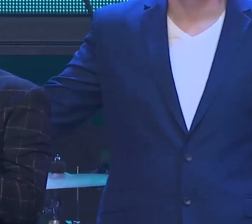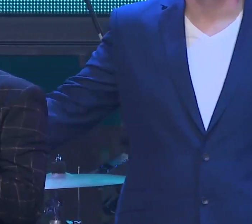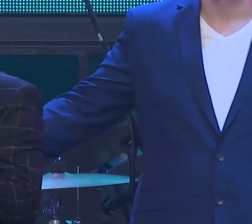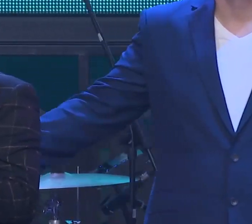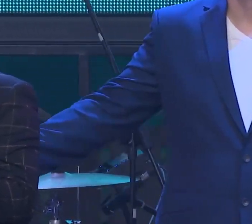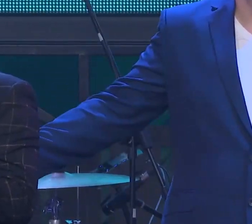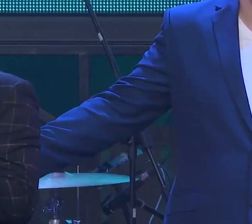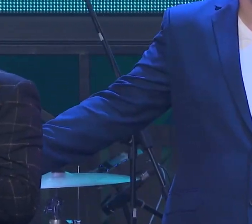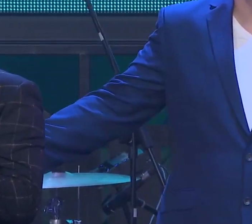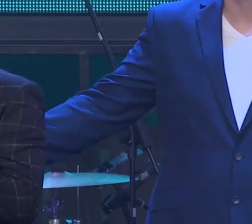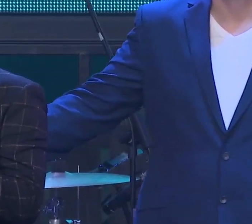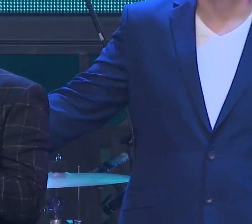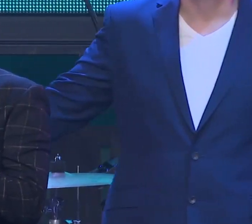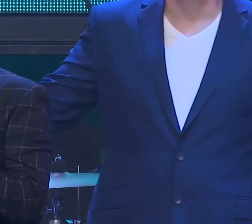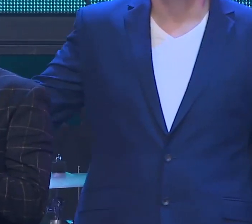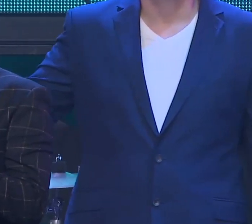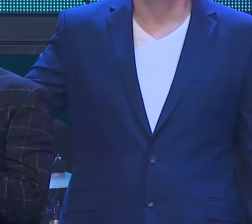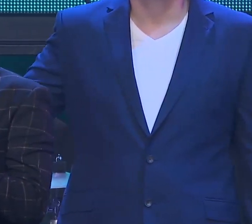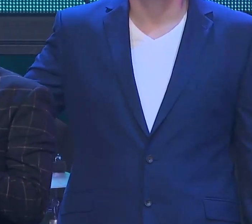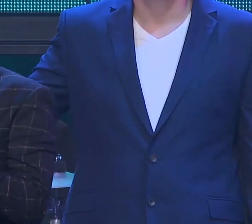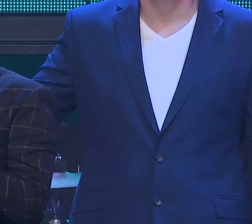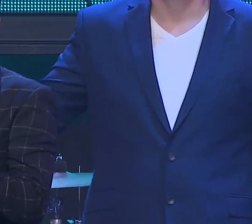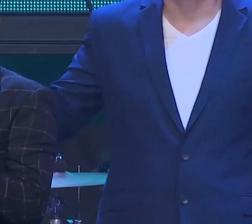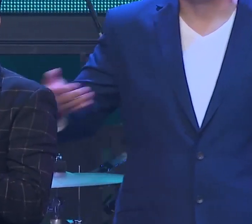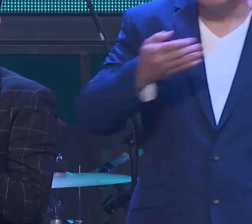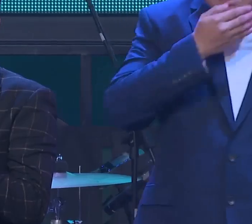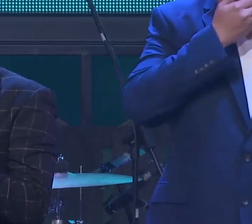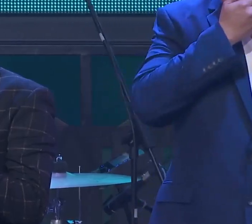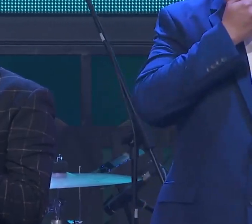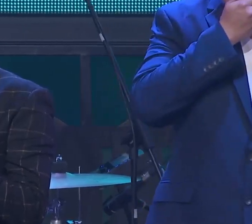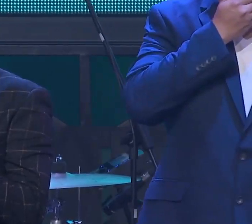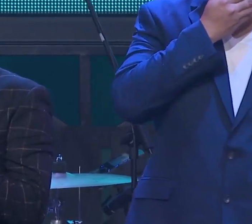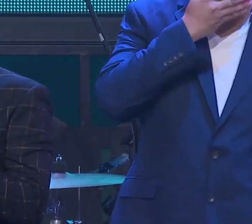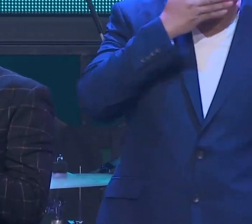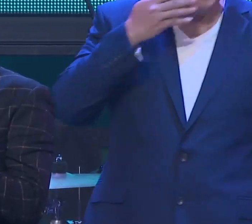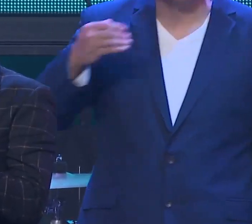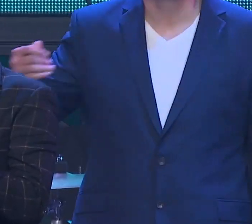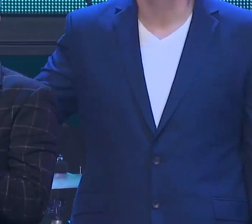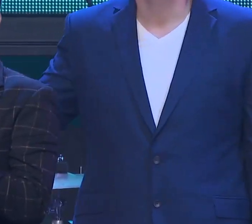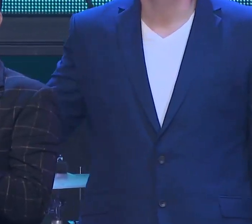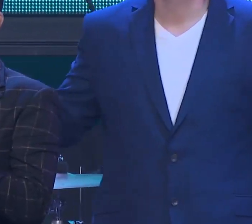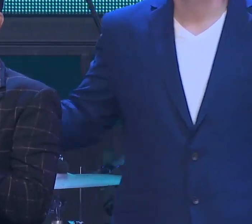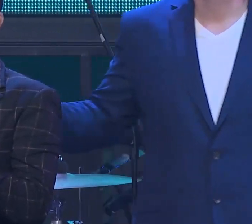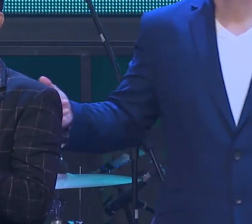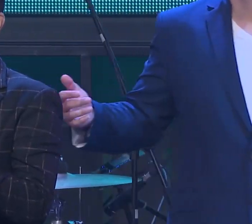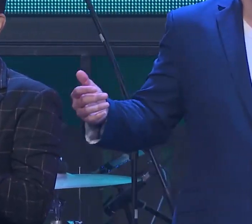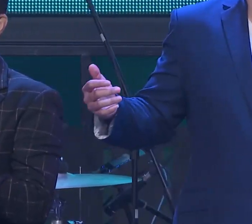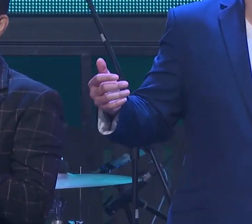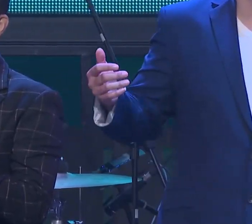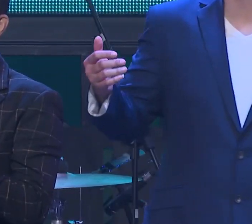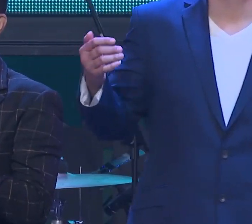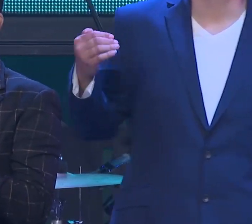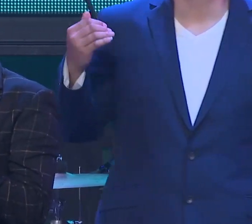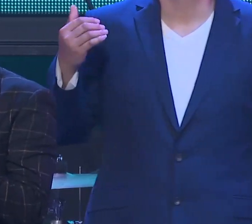wali kota. Semuanya Tuhan kami minta biar Engkau yang memberikan hikmat kebijaksanaan. Biar ketika mereka ada di dalam